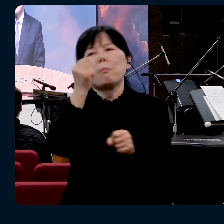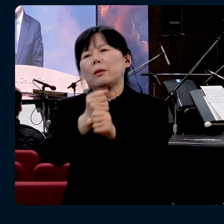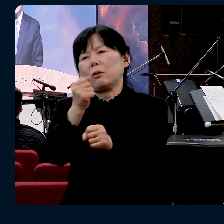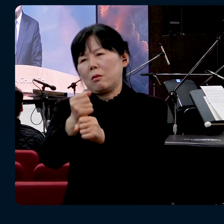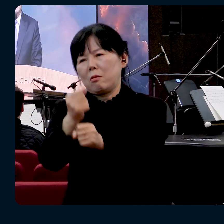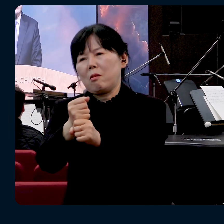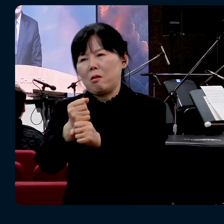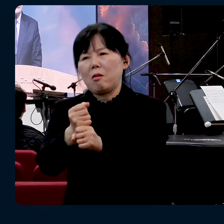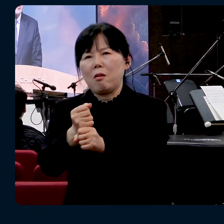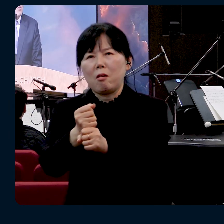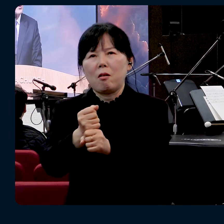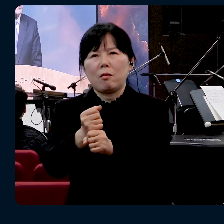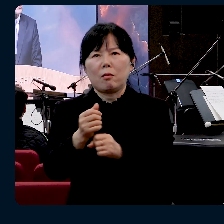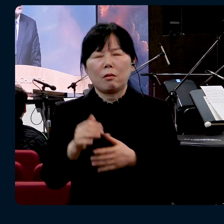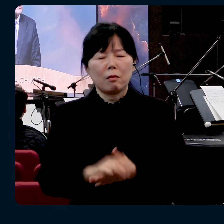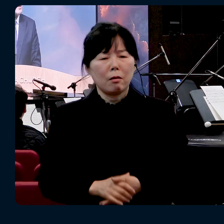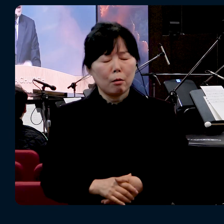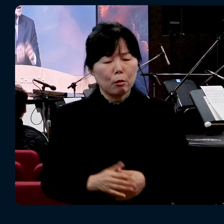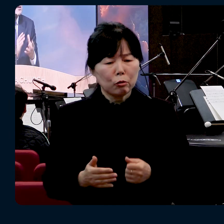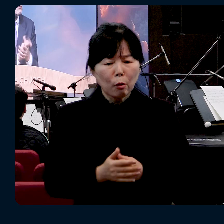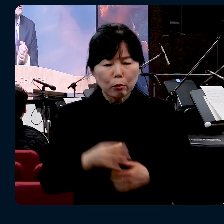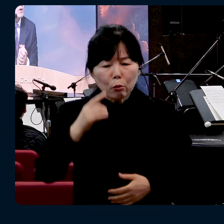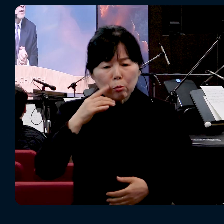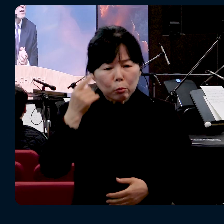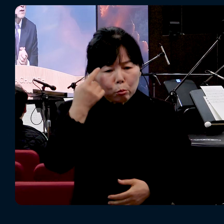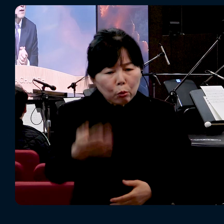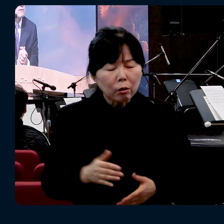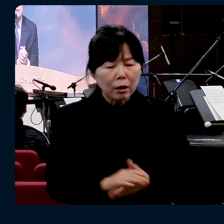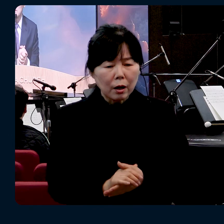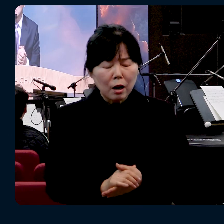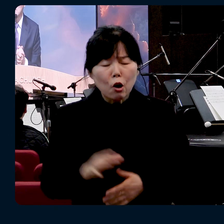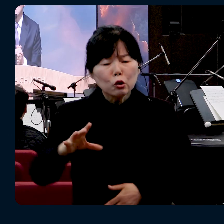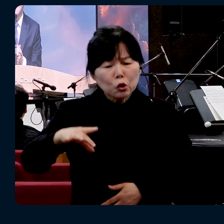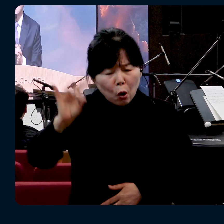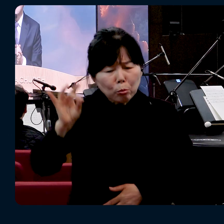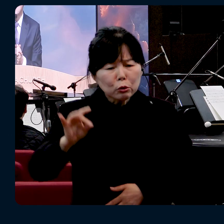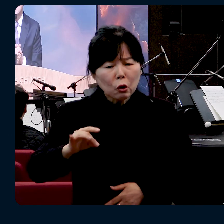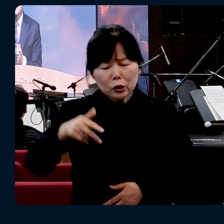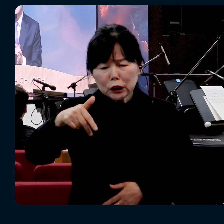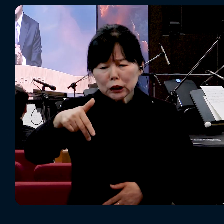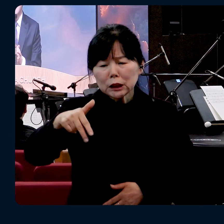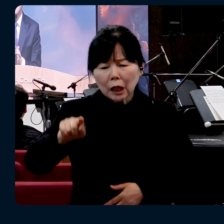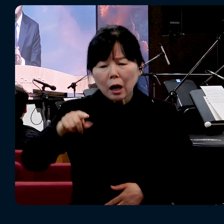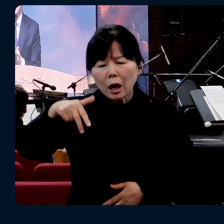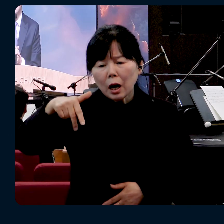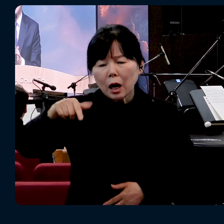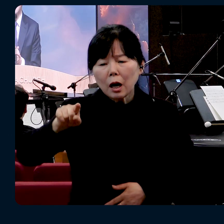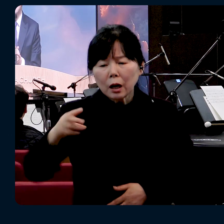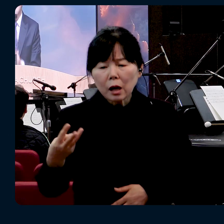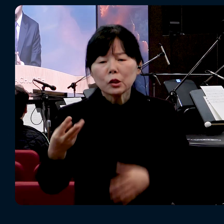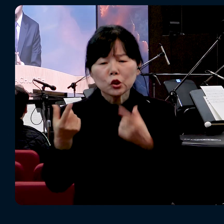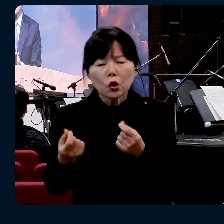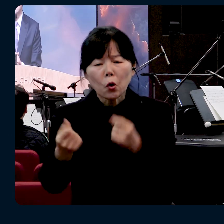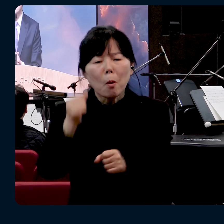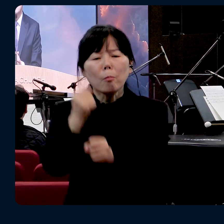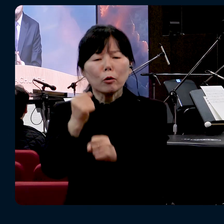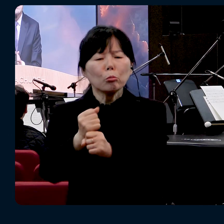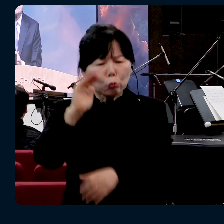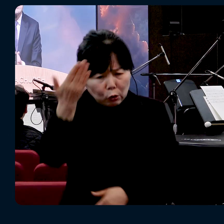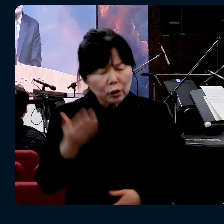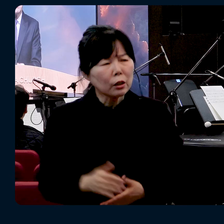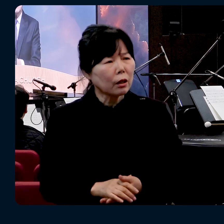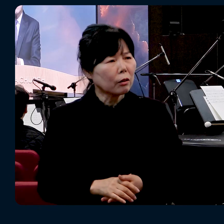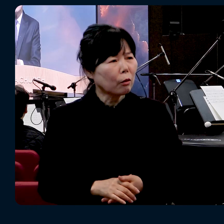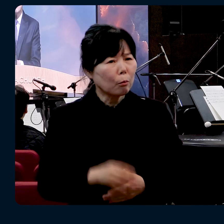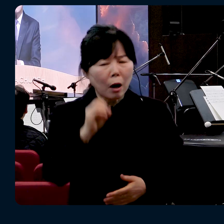그래서 누가 얘기했어요. 아니, 그럼 처음부터 벽돌을 자갈식으로 구우면 안 되느냐? 그랬더니 한번 누가 했다가 큰일 날 뻔해요.